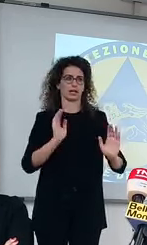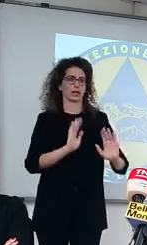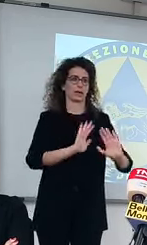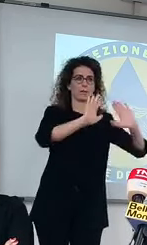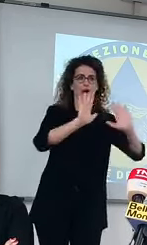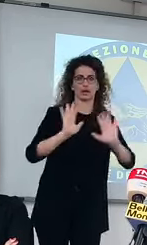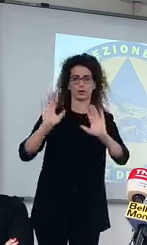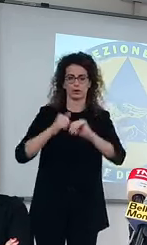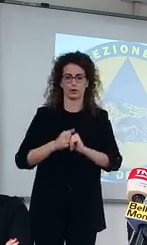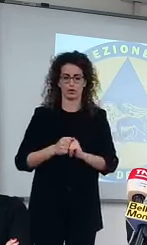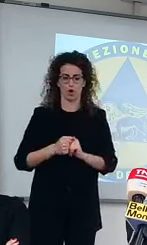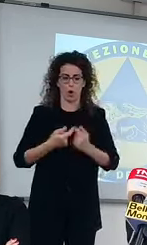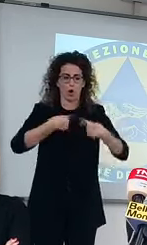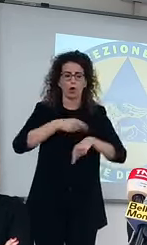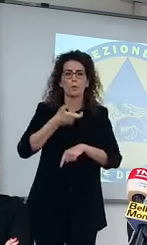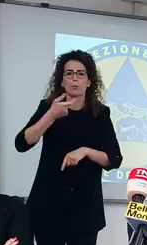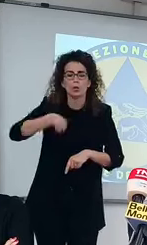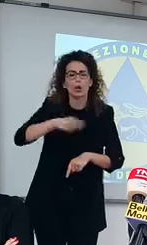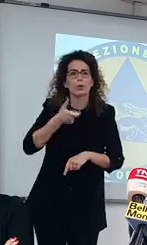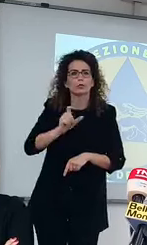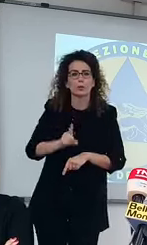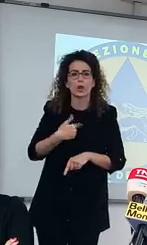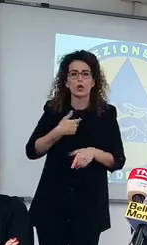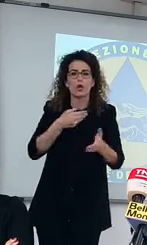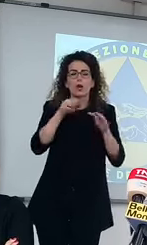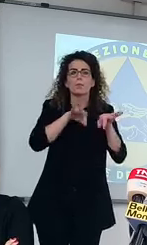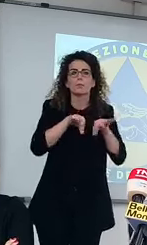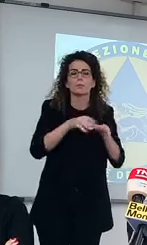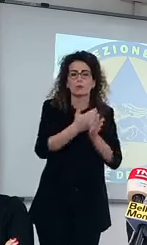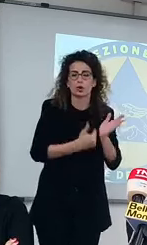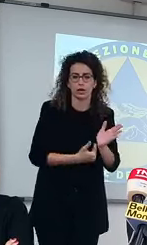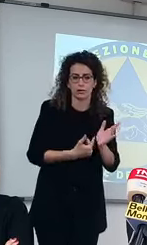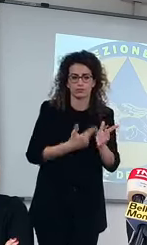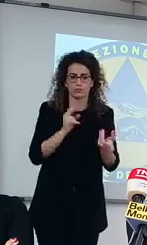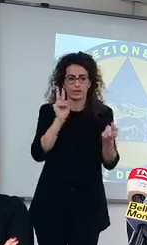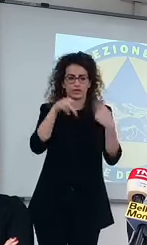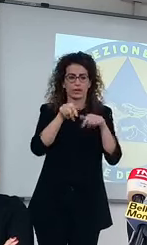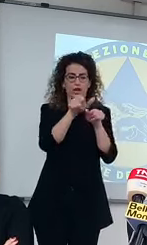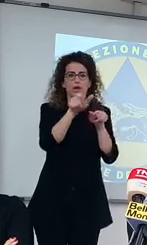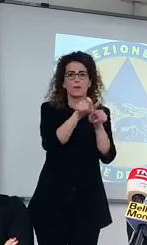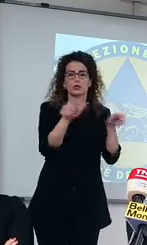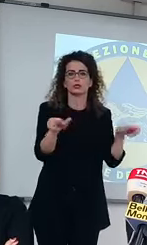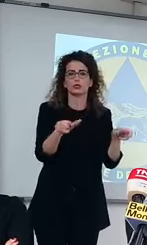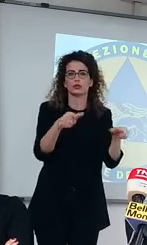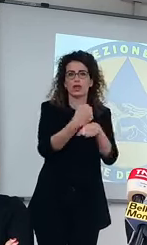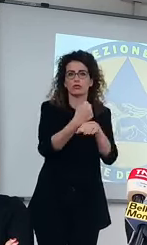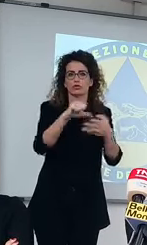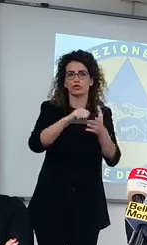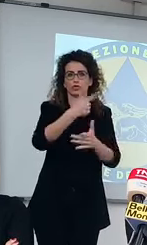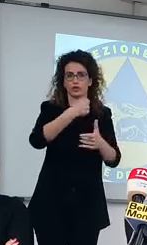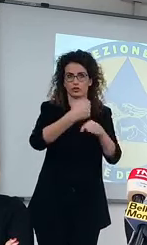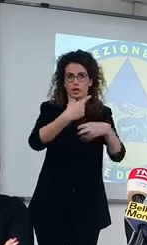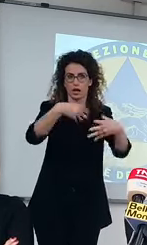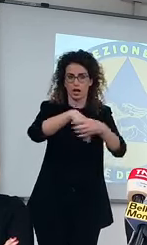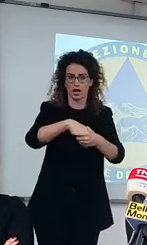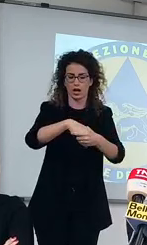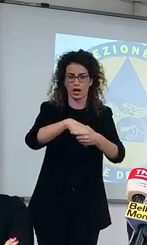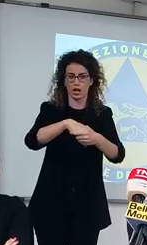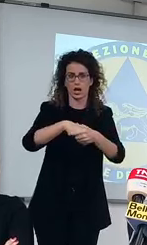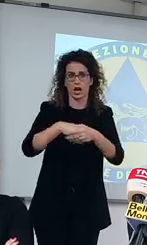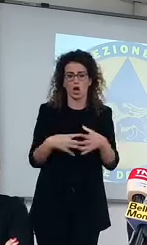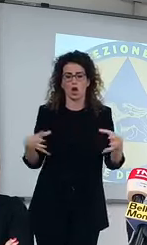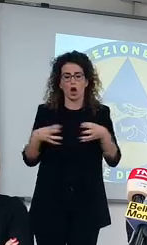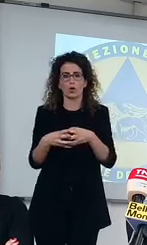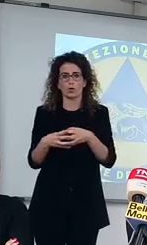la programmazione. Quindi mettetevi nei panni delle 1600 persone che sono nei centri vaccinali e del gruppo degli